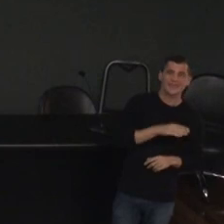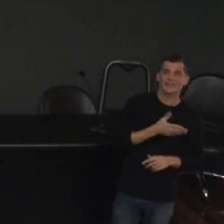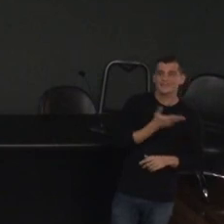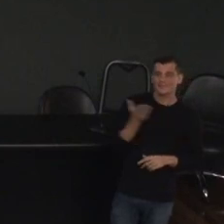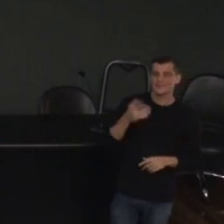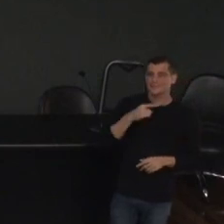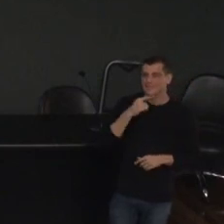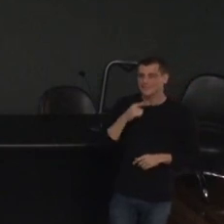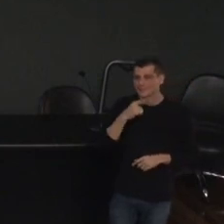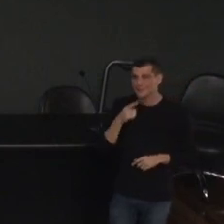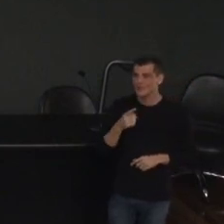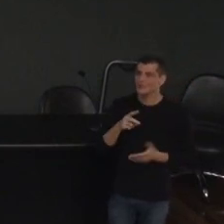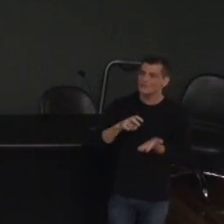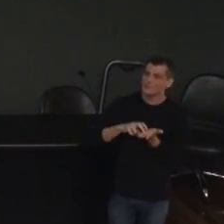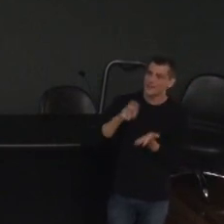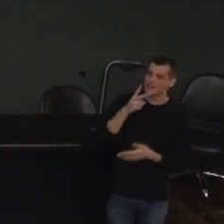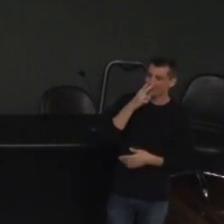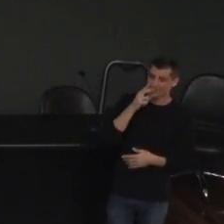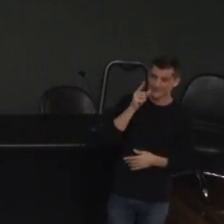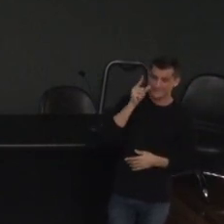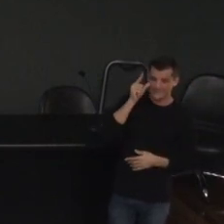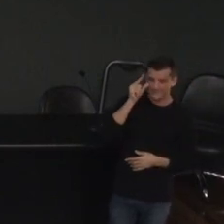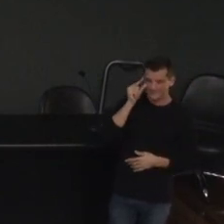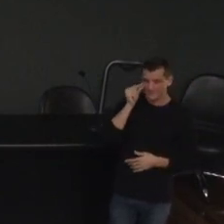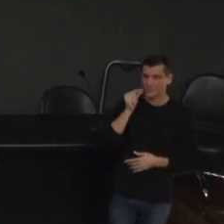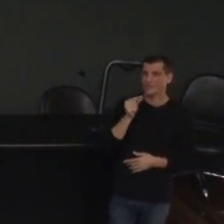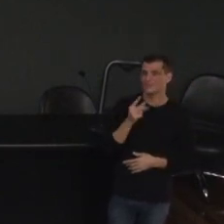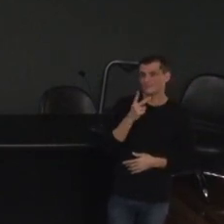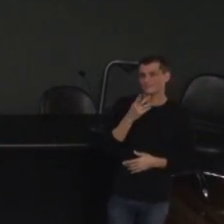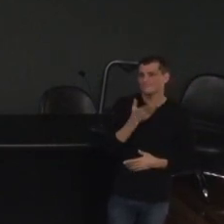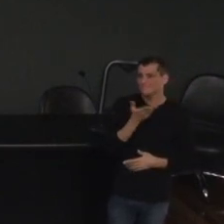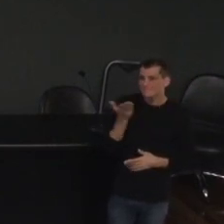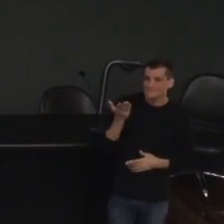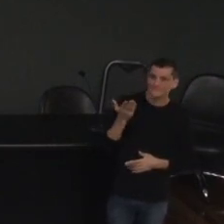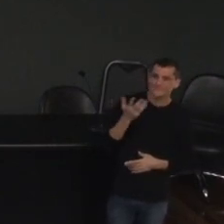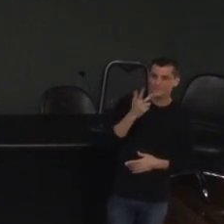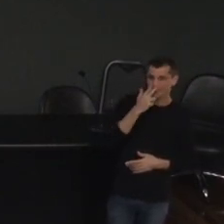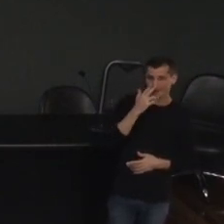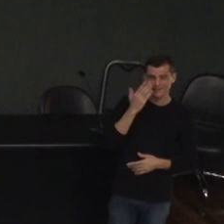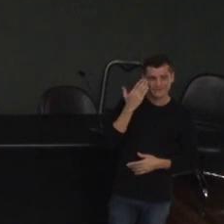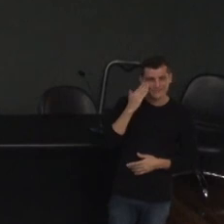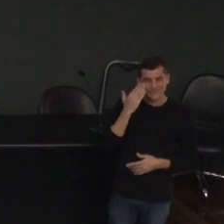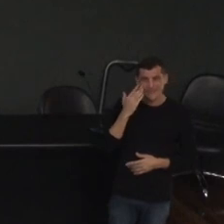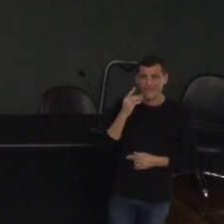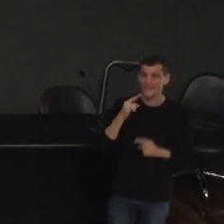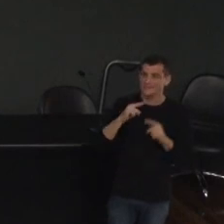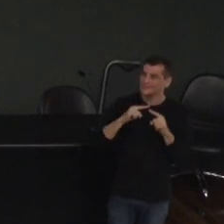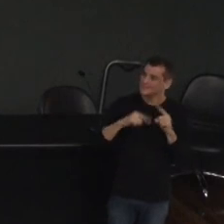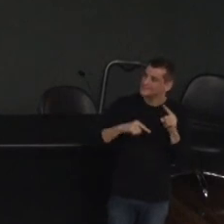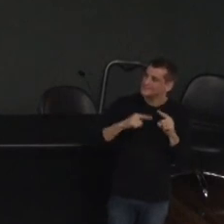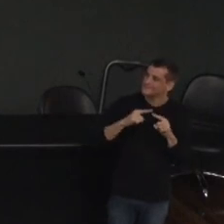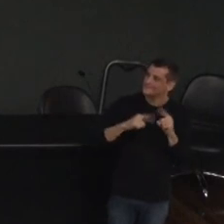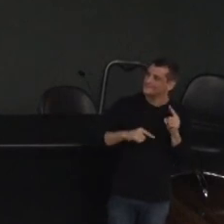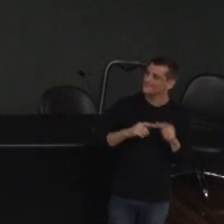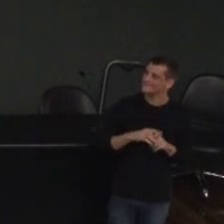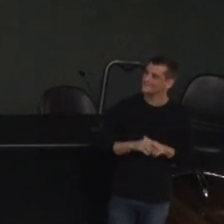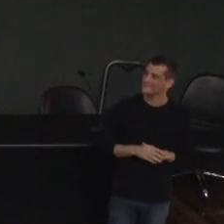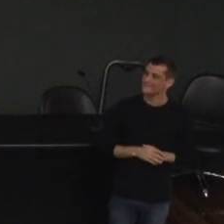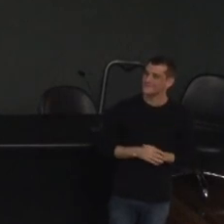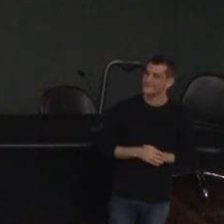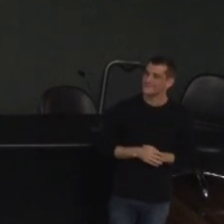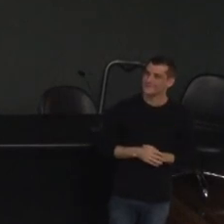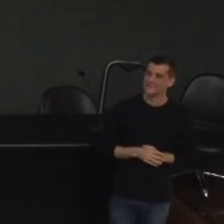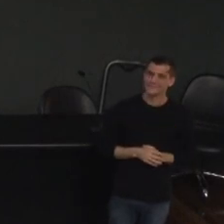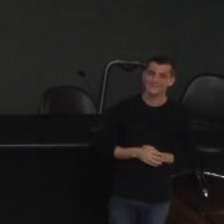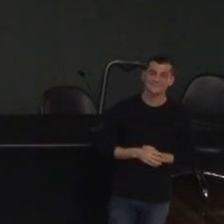no embalo né de manhã tá tudo meio com sono tão entendendo ainda o que tá acontecendo Apesar que é impossível ter sono com essa praia